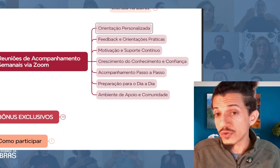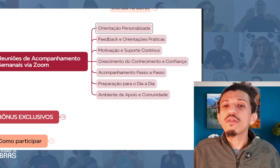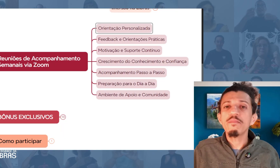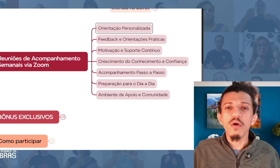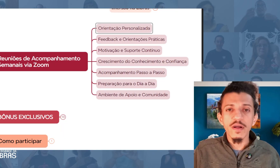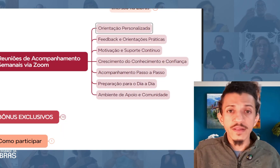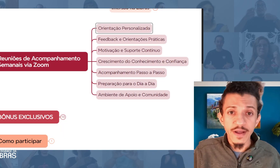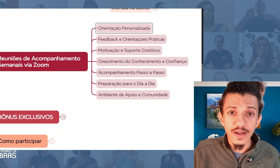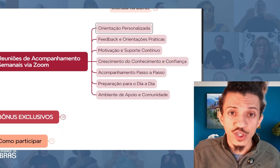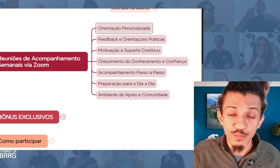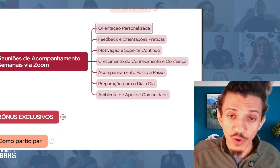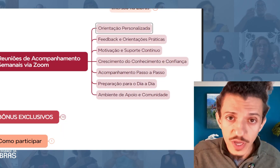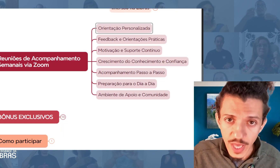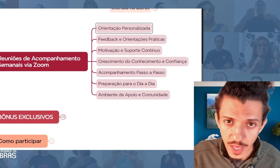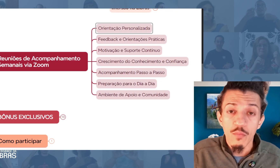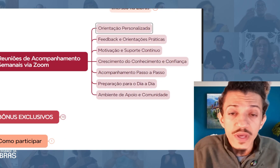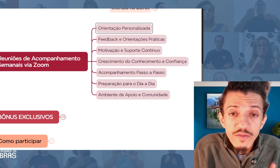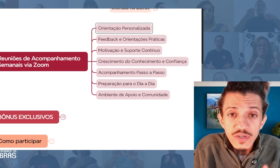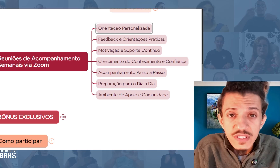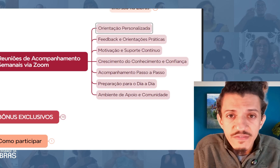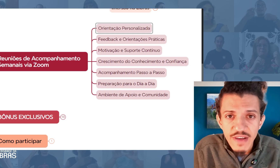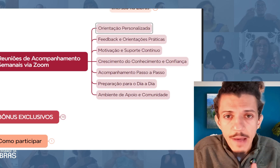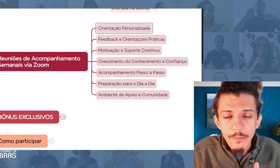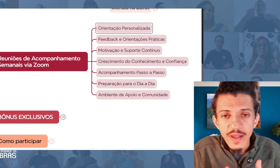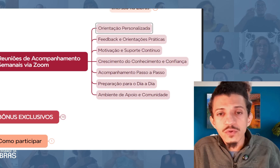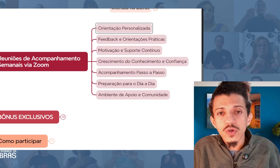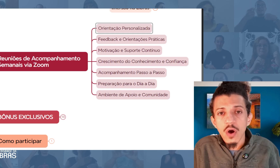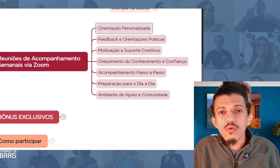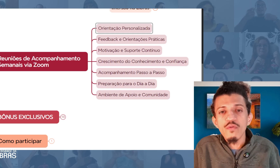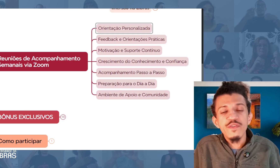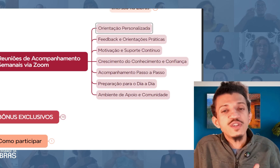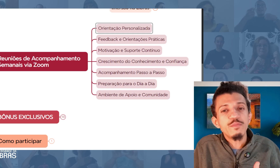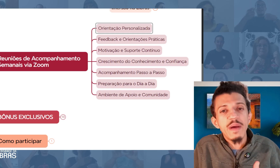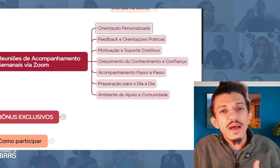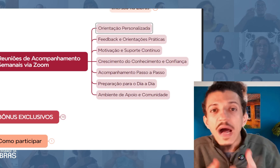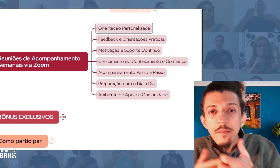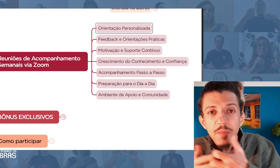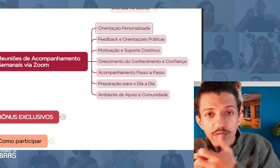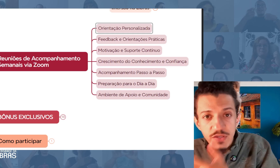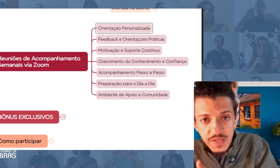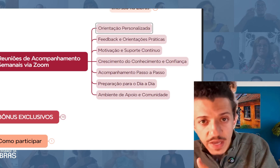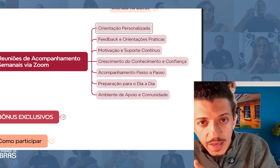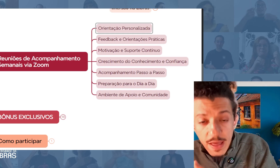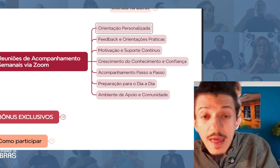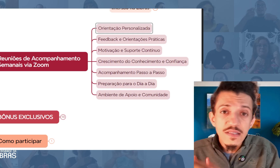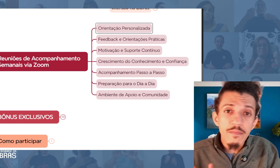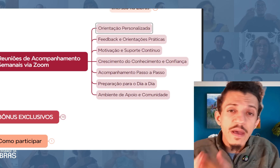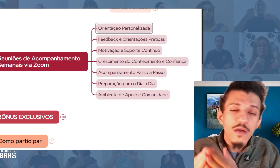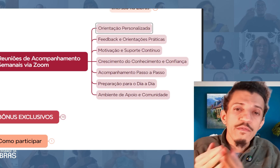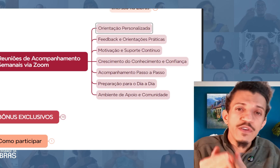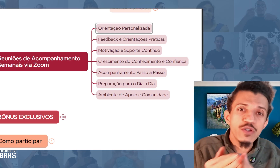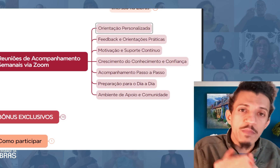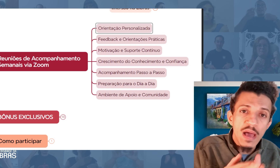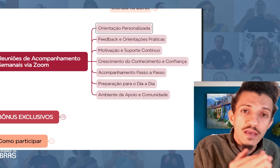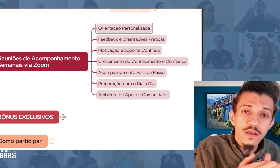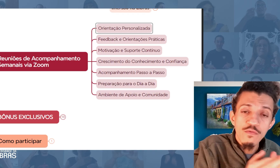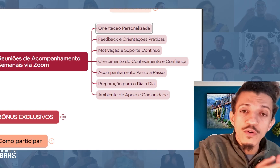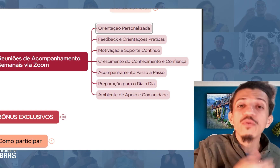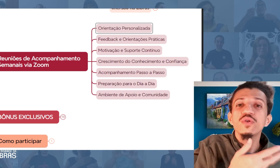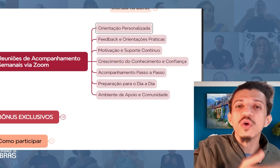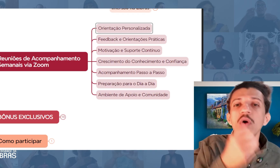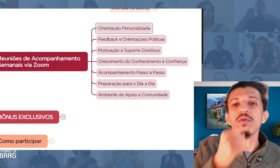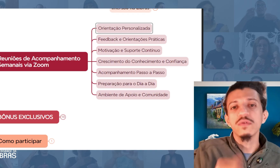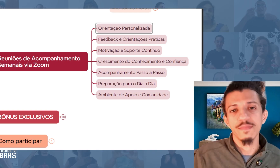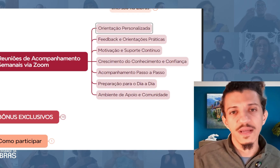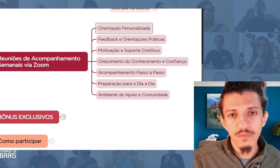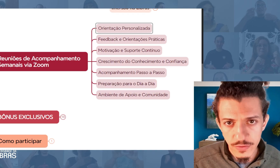muito importante, por quê? Porque você vai aprender não só com o feedback que eu vou dar para você, mas também com o feedback que eu vou dar para os